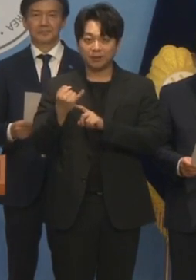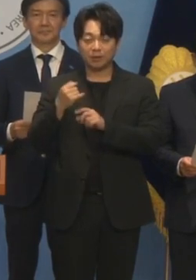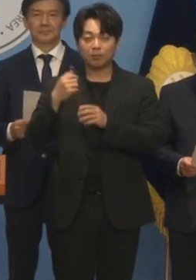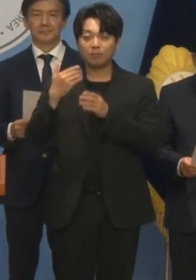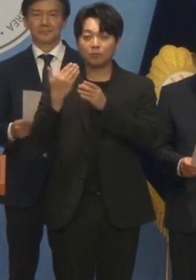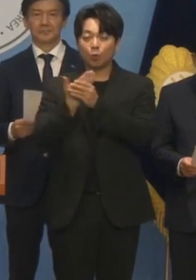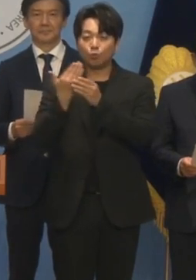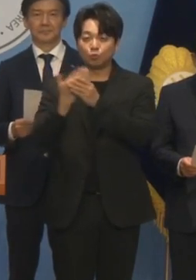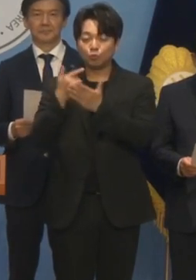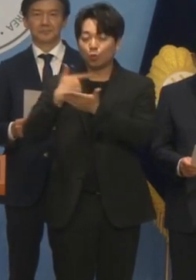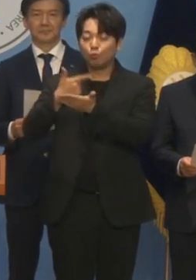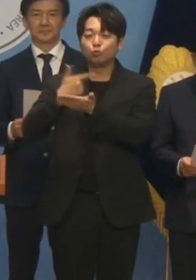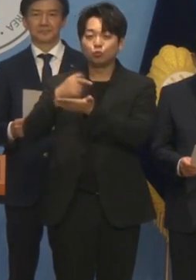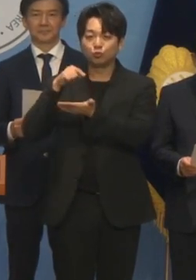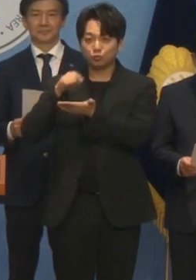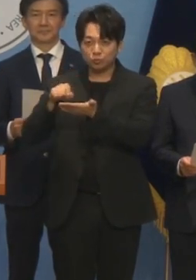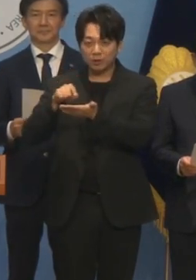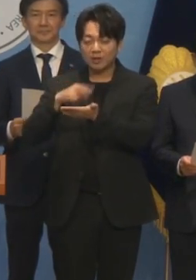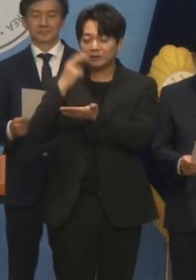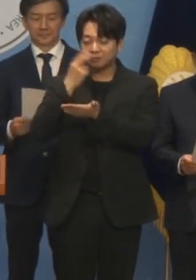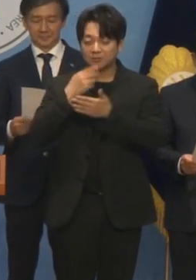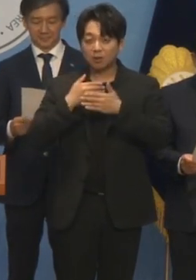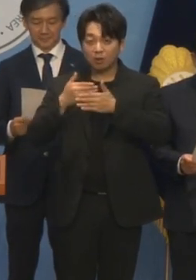이유로 불송치되었습니다.